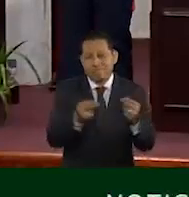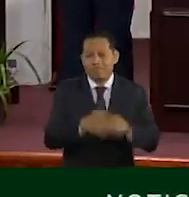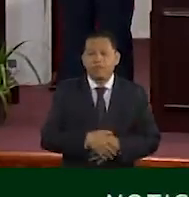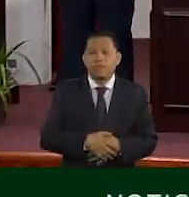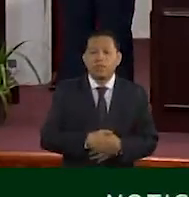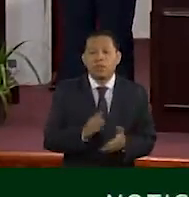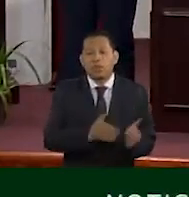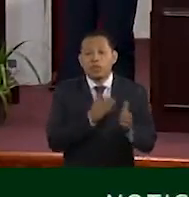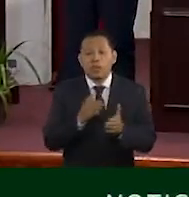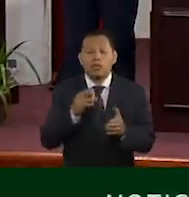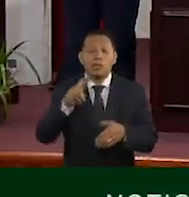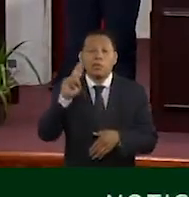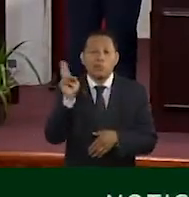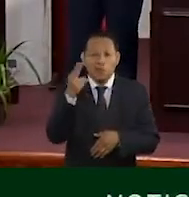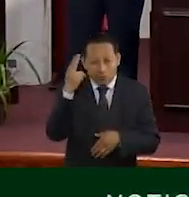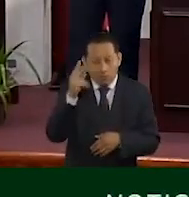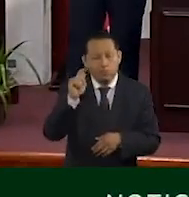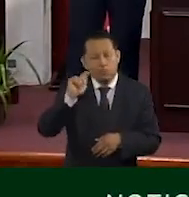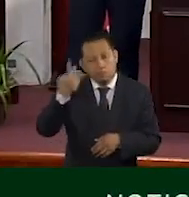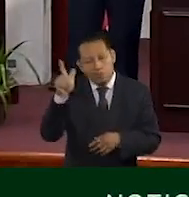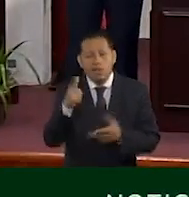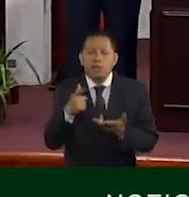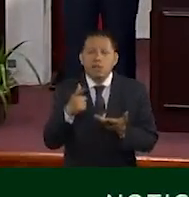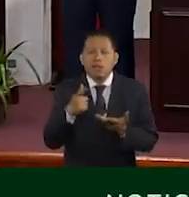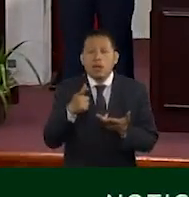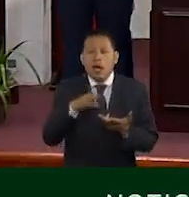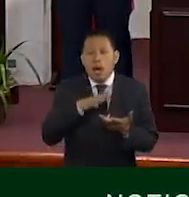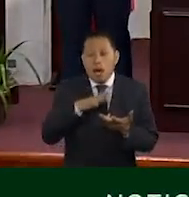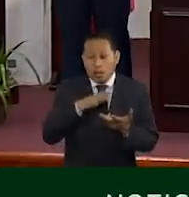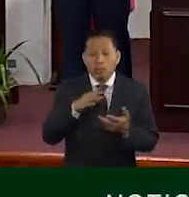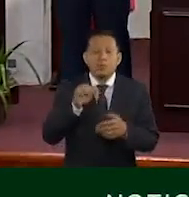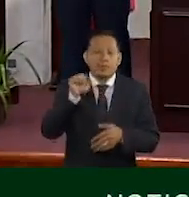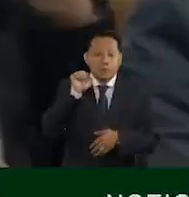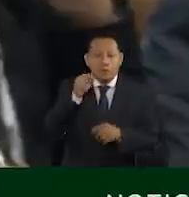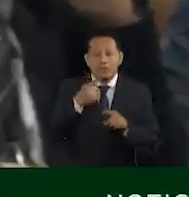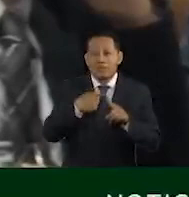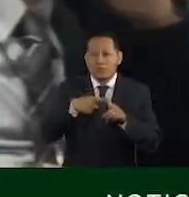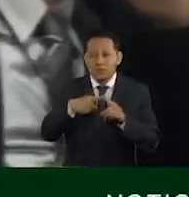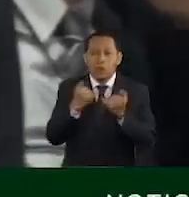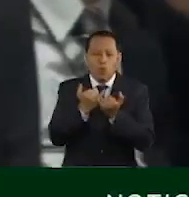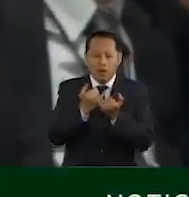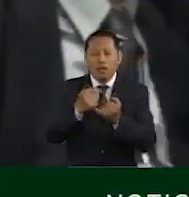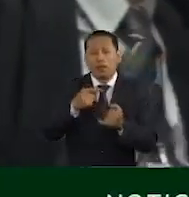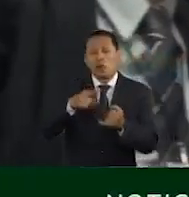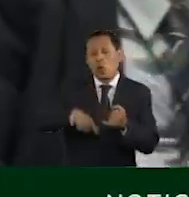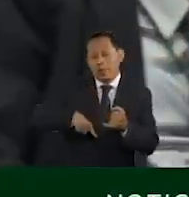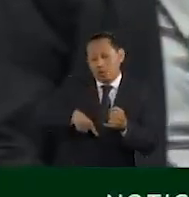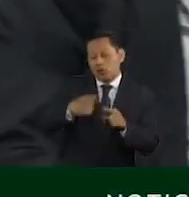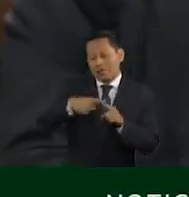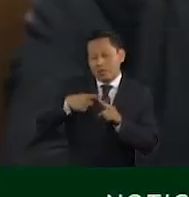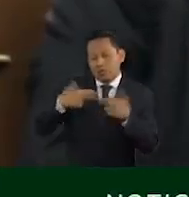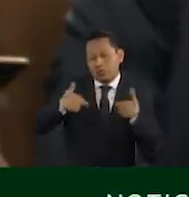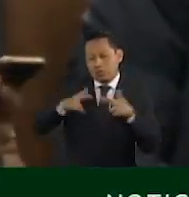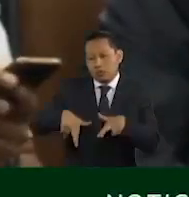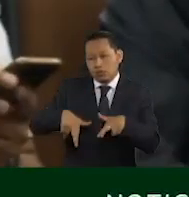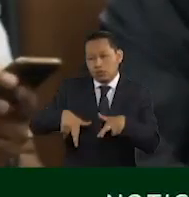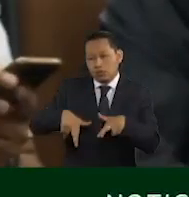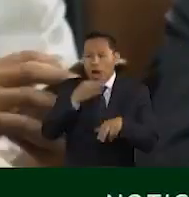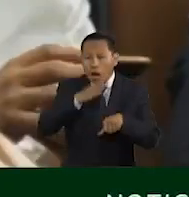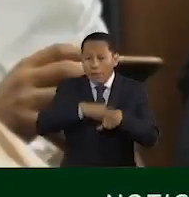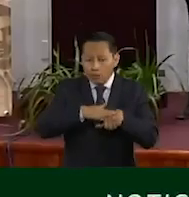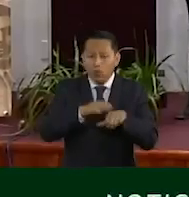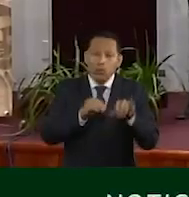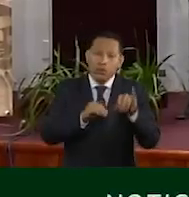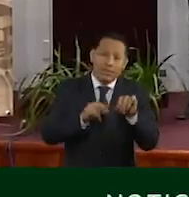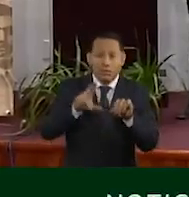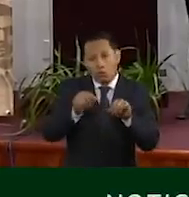Académicos, representantes sindicales, así como funcionarios estatales, dieron sus argumentos a favor y en contra de las iniciativas.